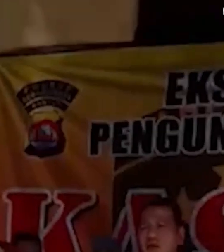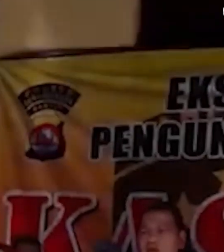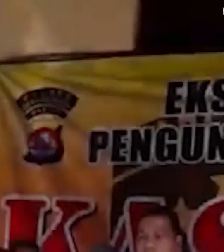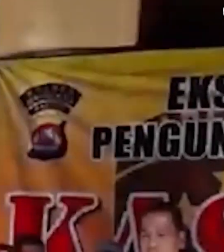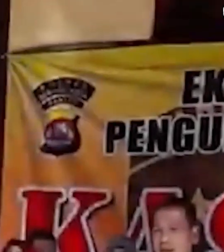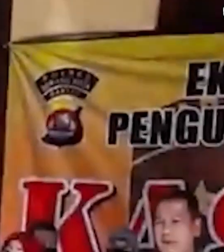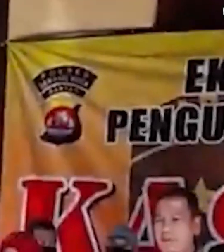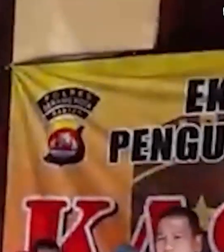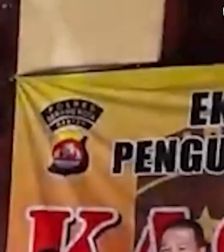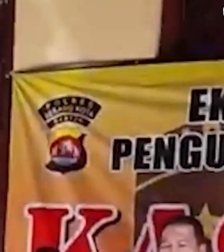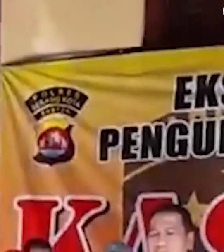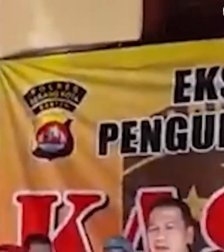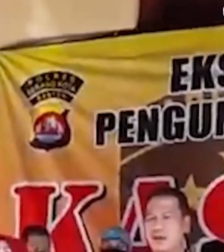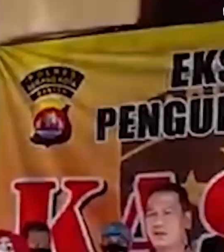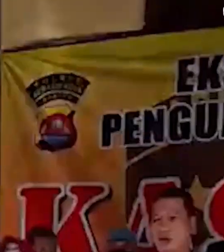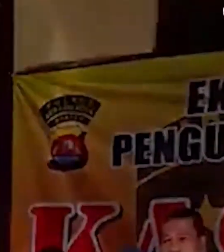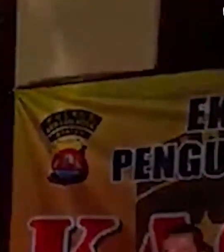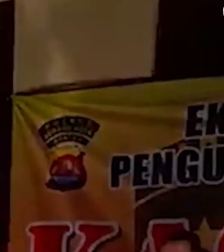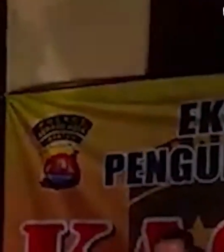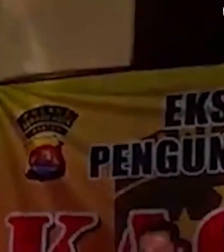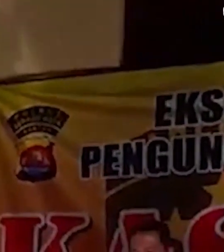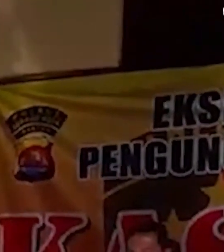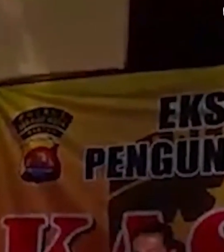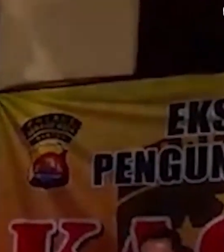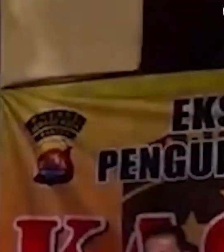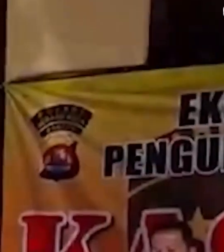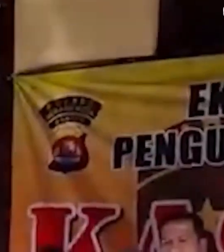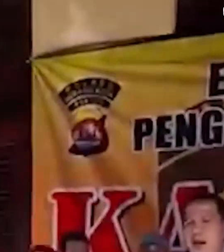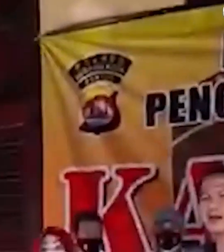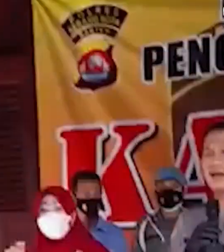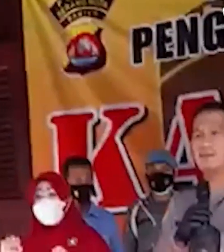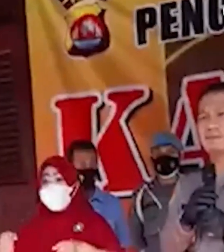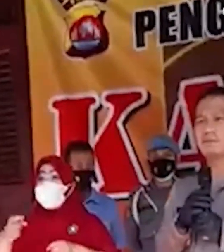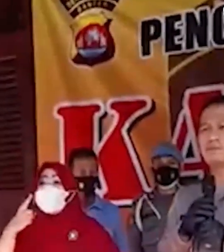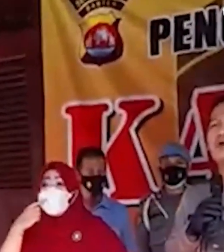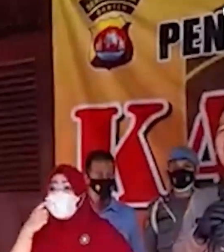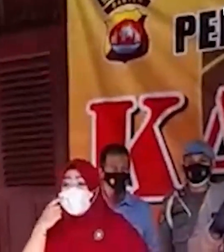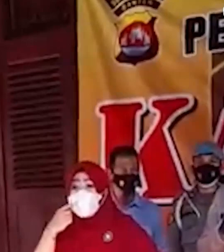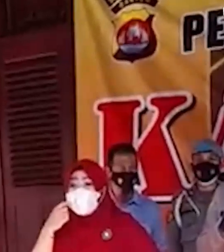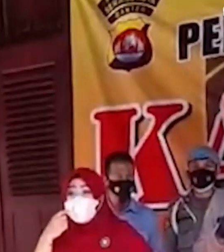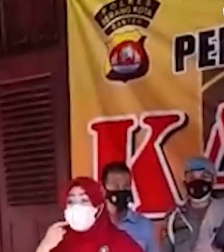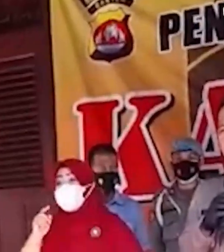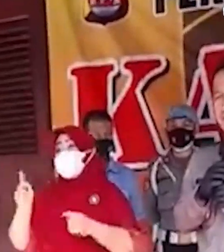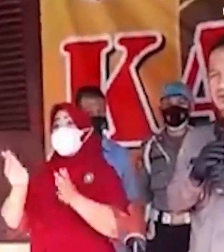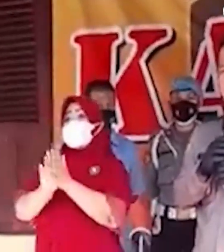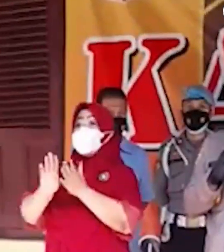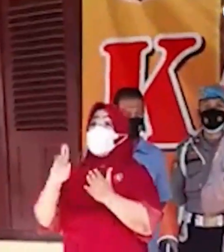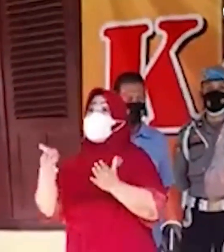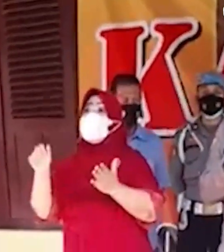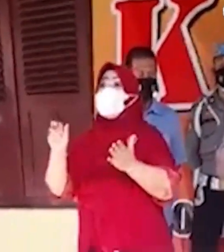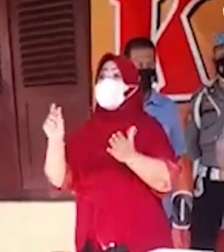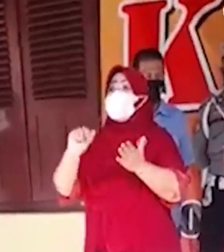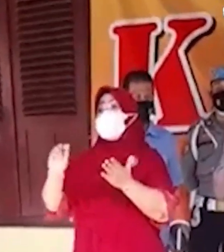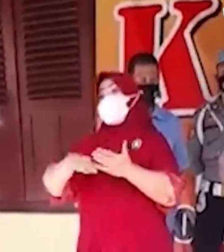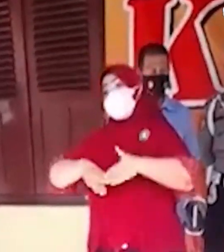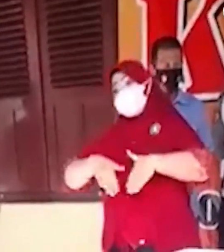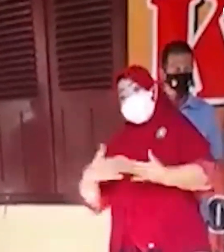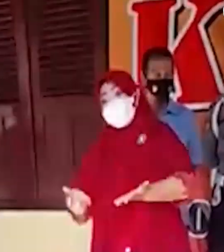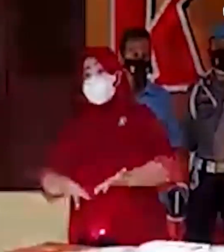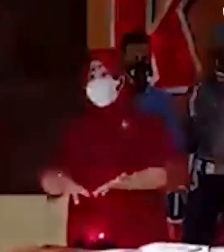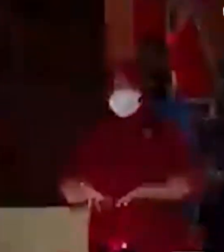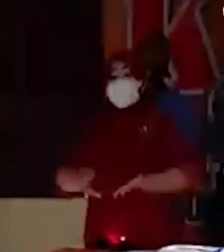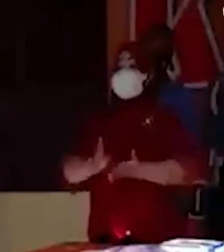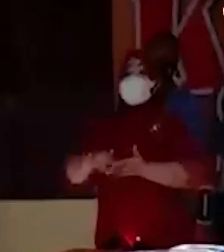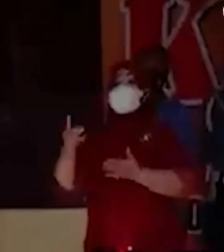pemerkosaan yang dilakukan oleh dua orang laki-laki terhadap ponakan kandung namun salah satu